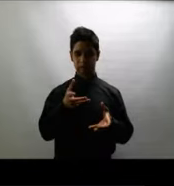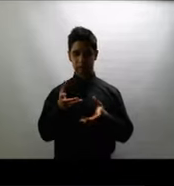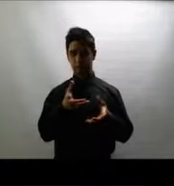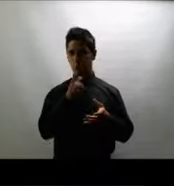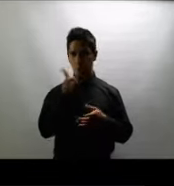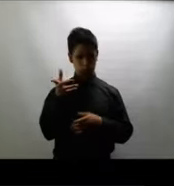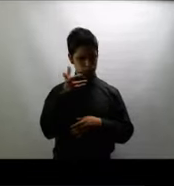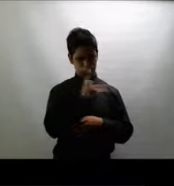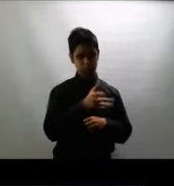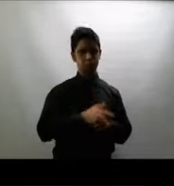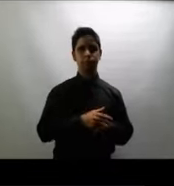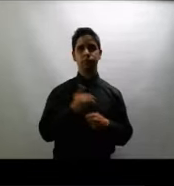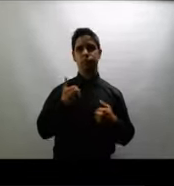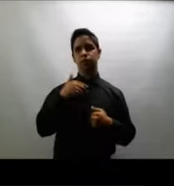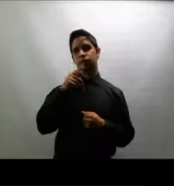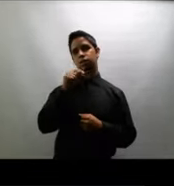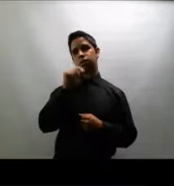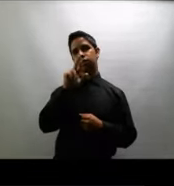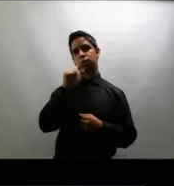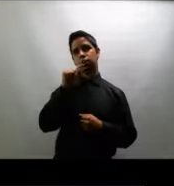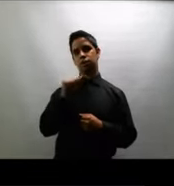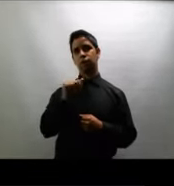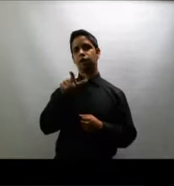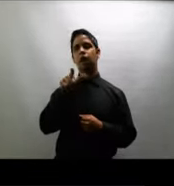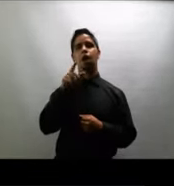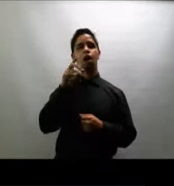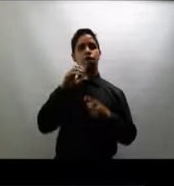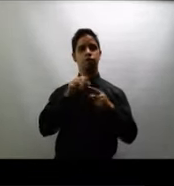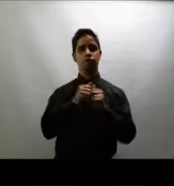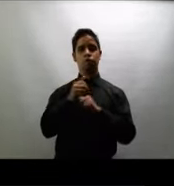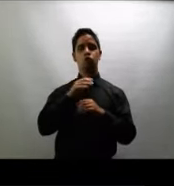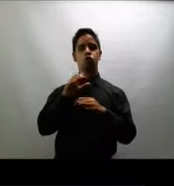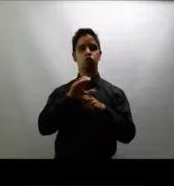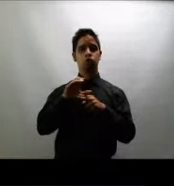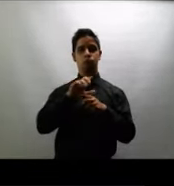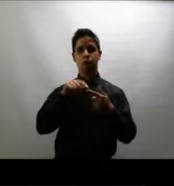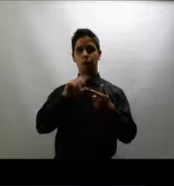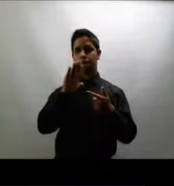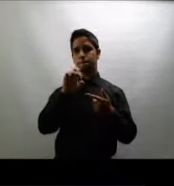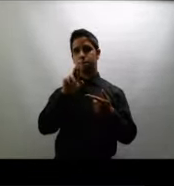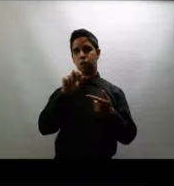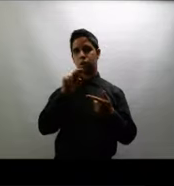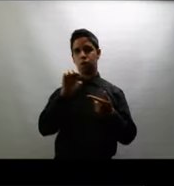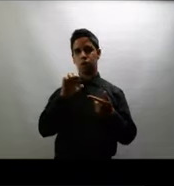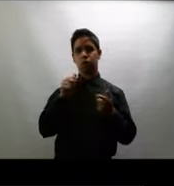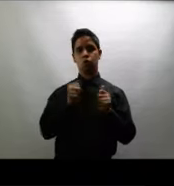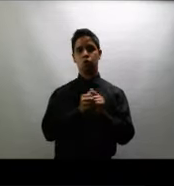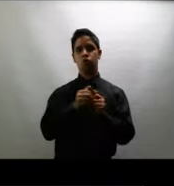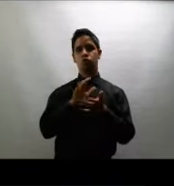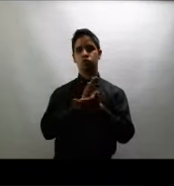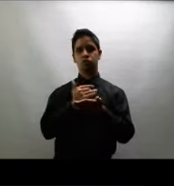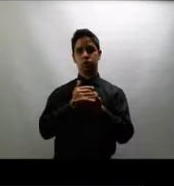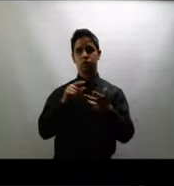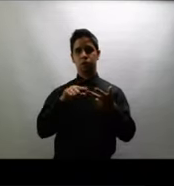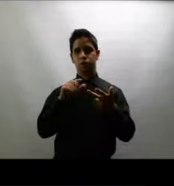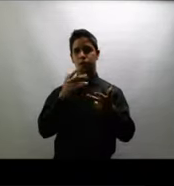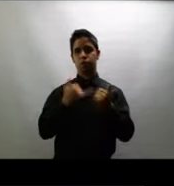fresa, la tartita de fresa con chocolate, el brownie cheesecake y acá el canelón, porque eso es casi un